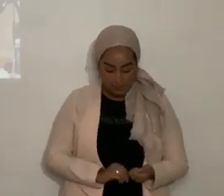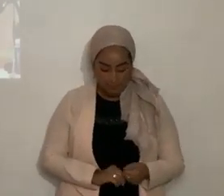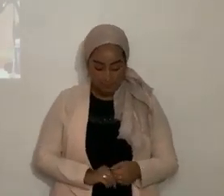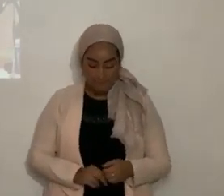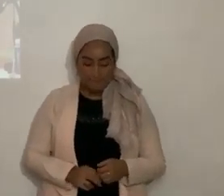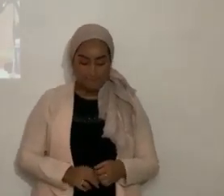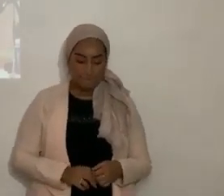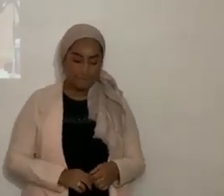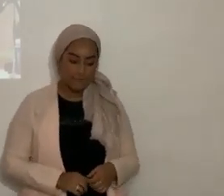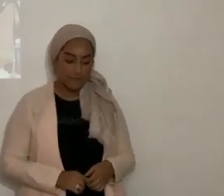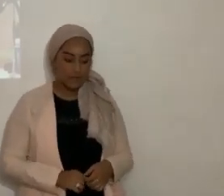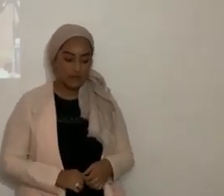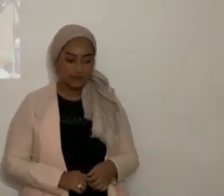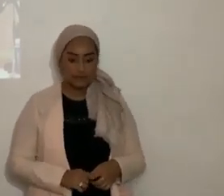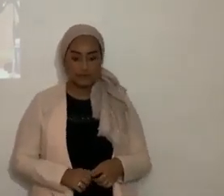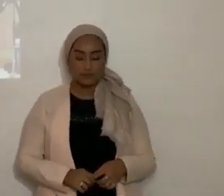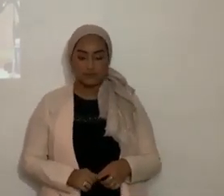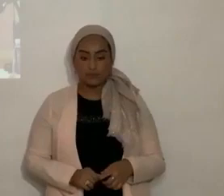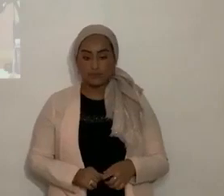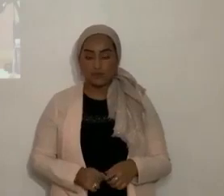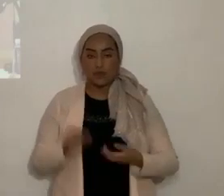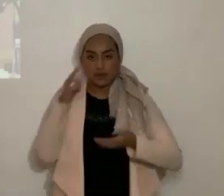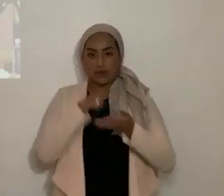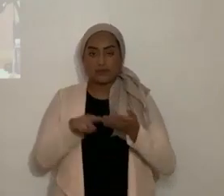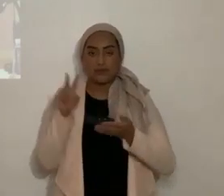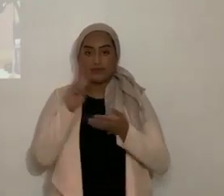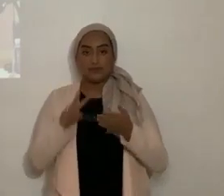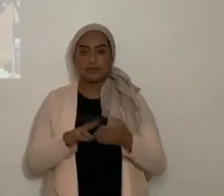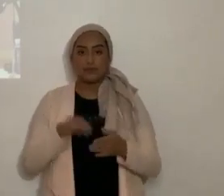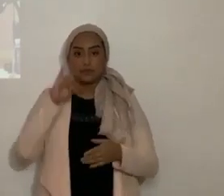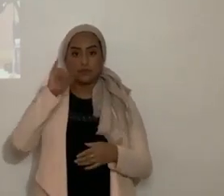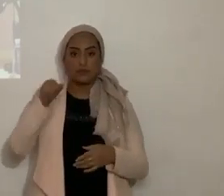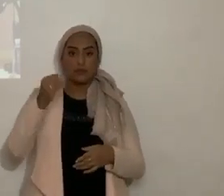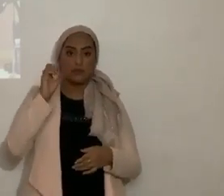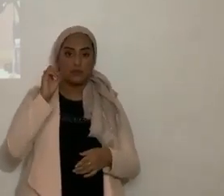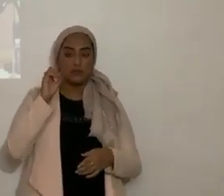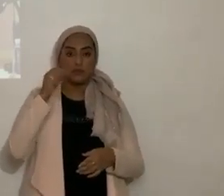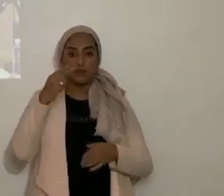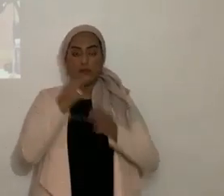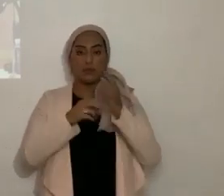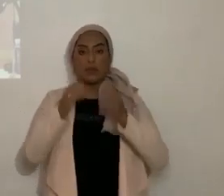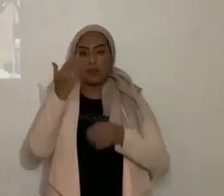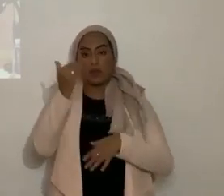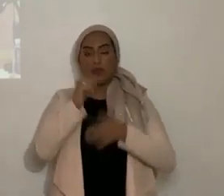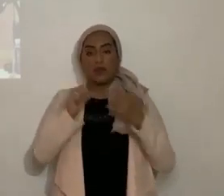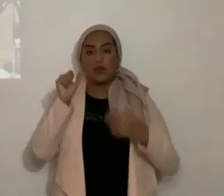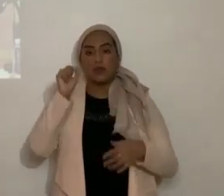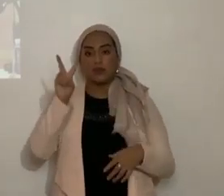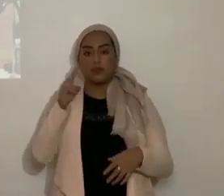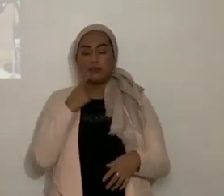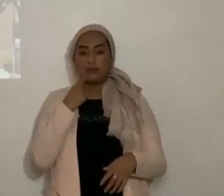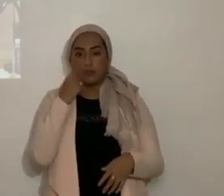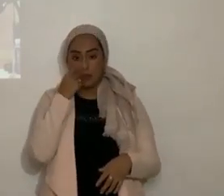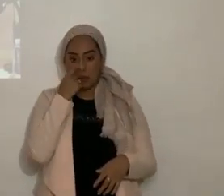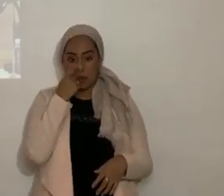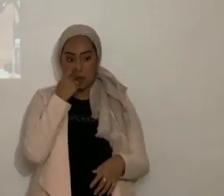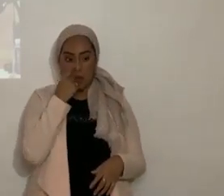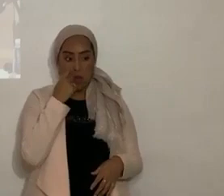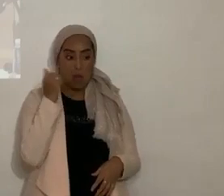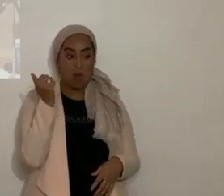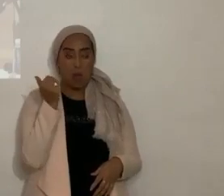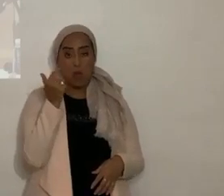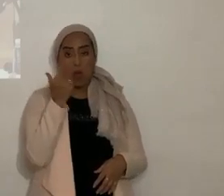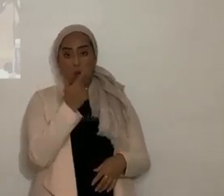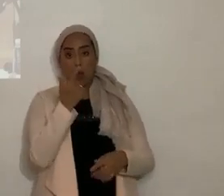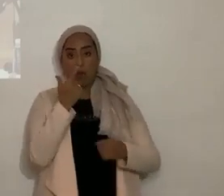verso 2. Vamos a leerlo. Juan 15, verso 2. Dice: todo